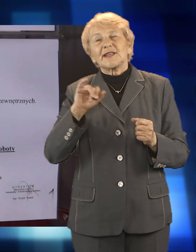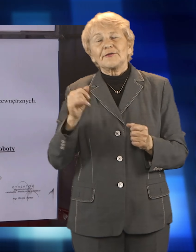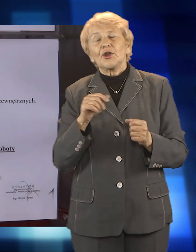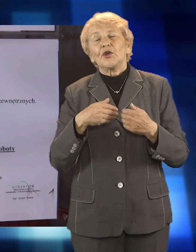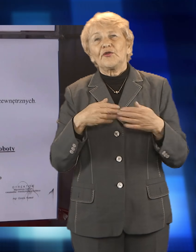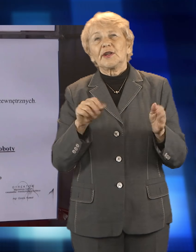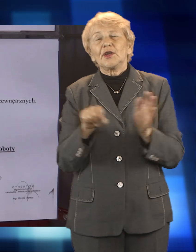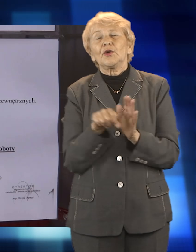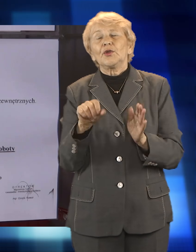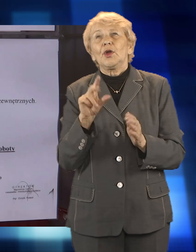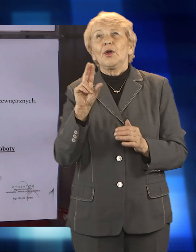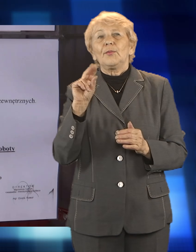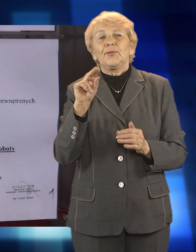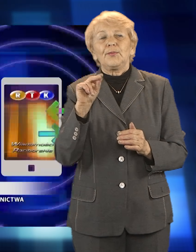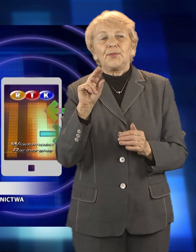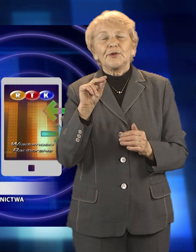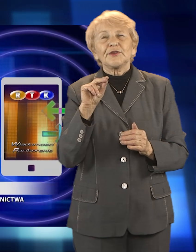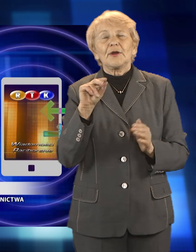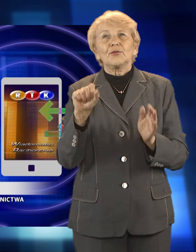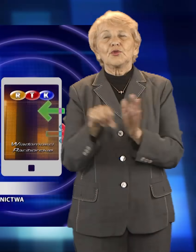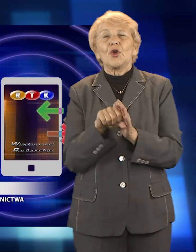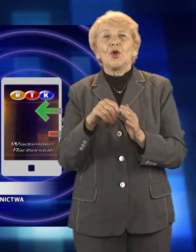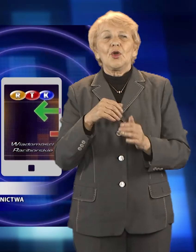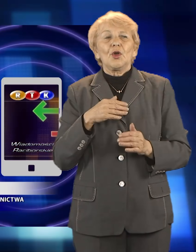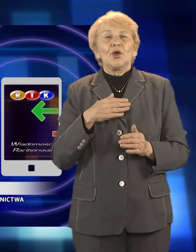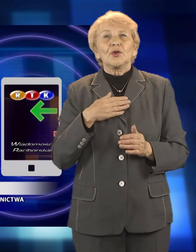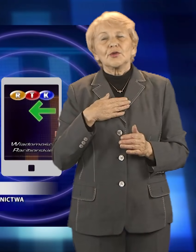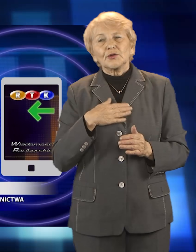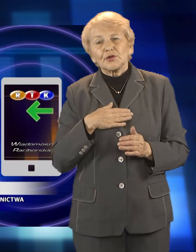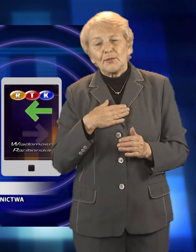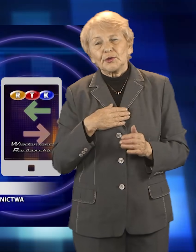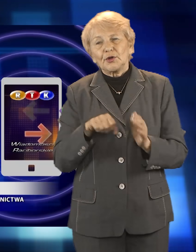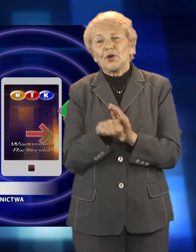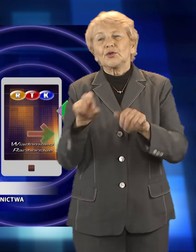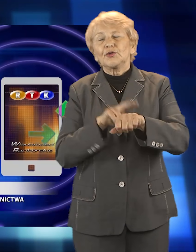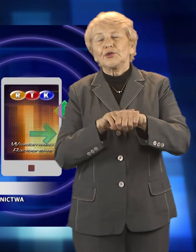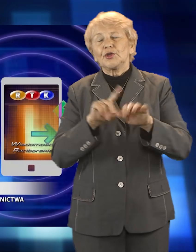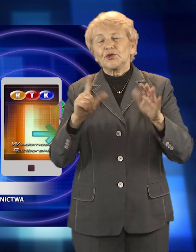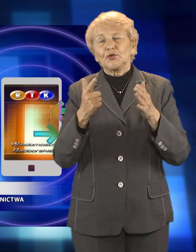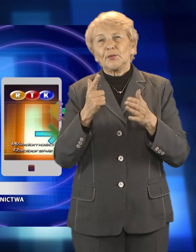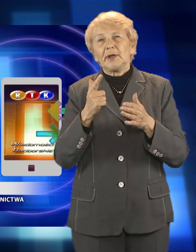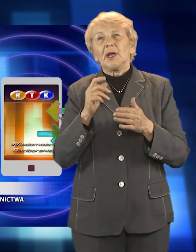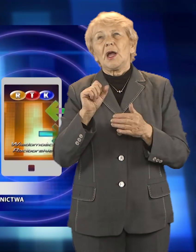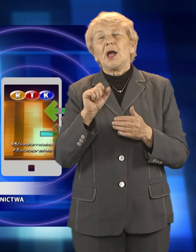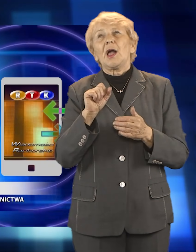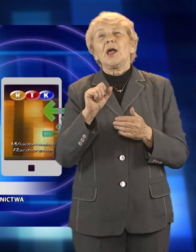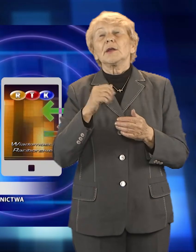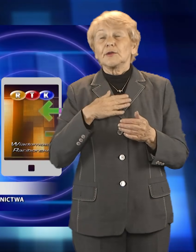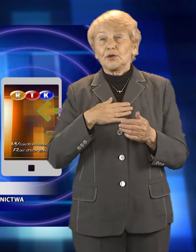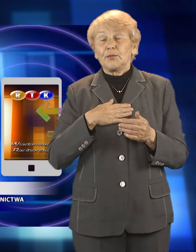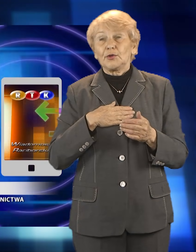do soboty te wszystkie sobotę zaznaczam że pracują dla czy nie pracująca